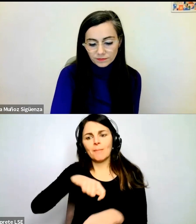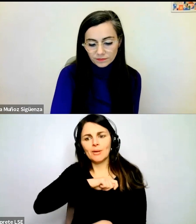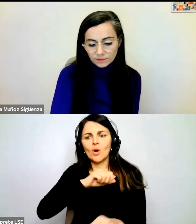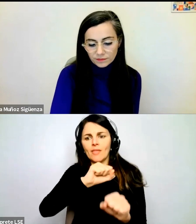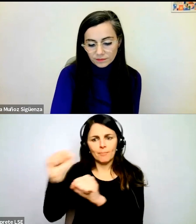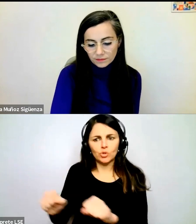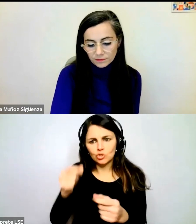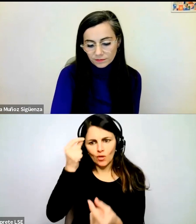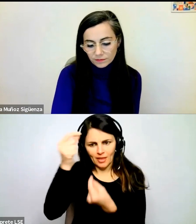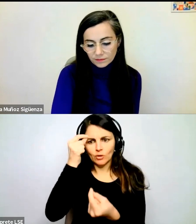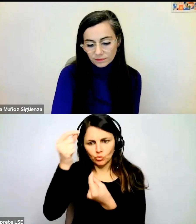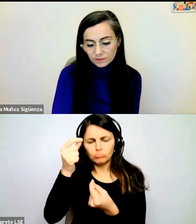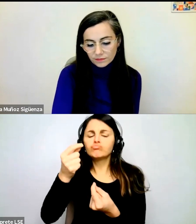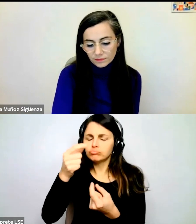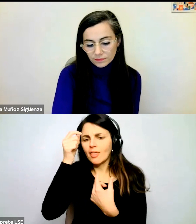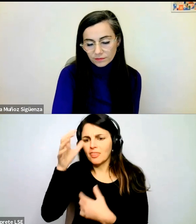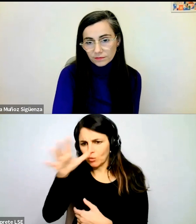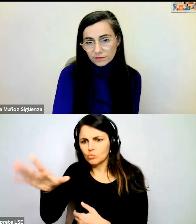ahí sin nuestro consentimiento.